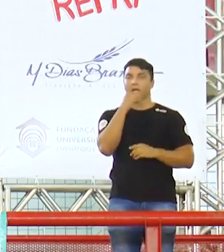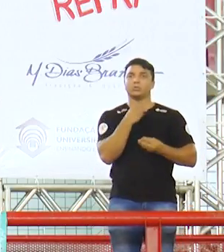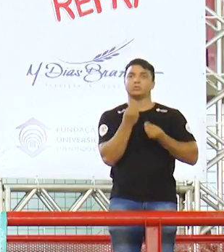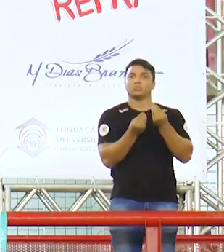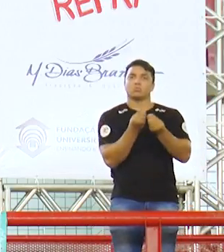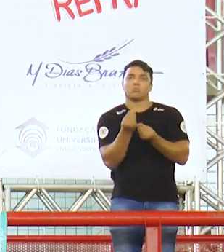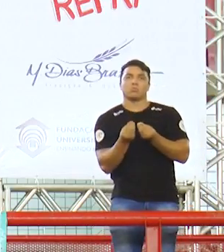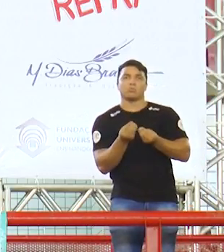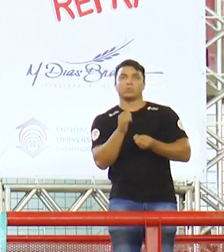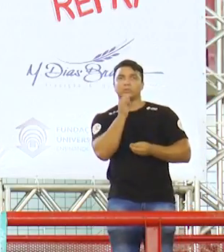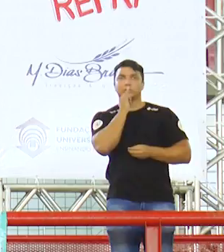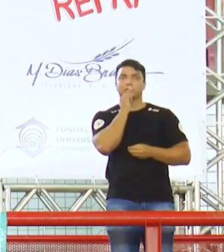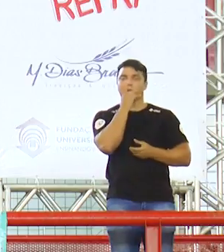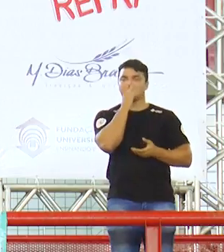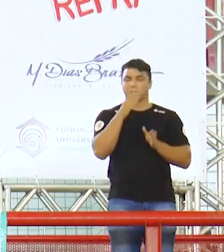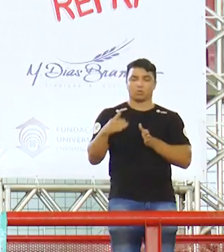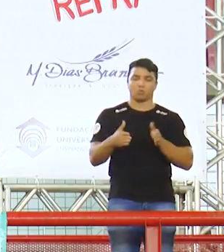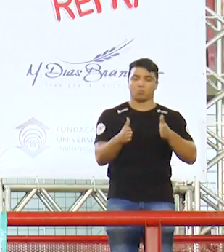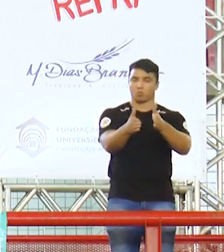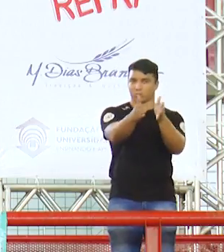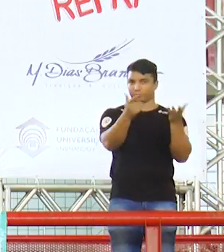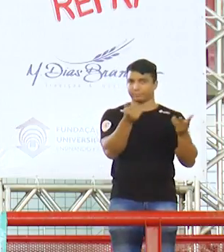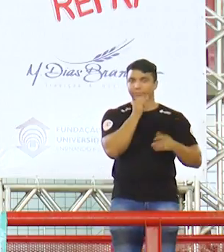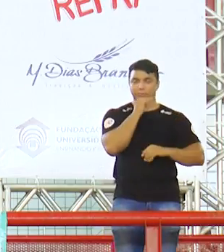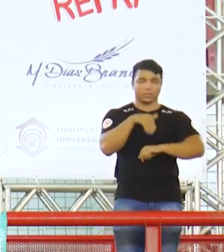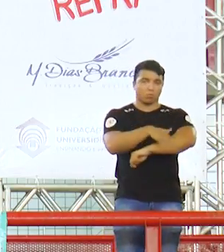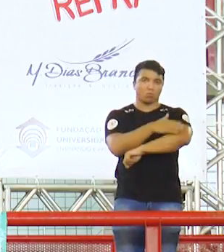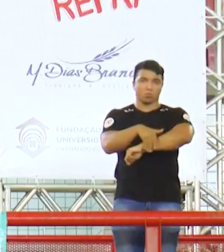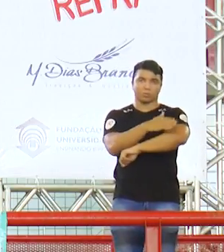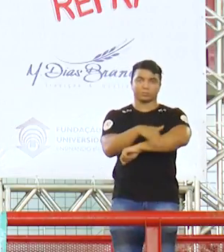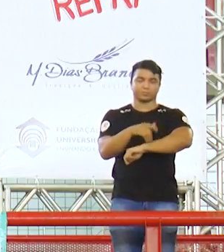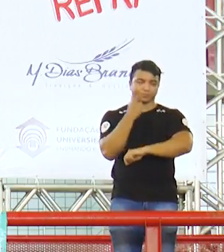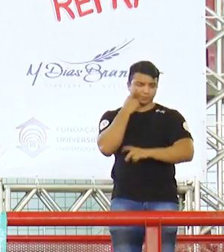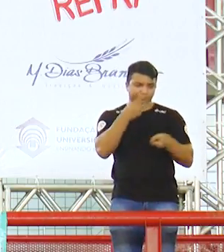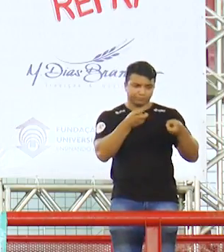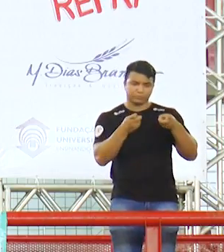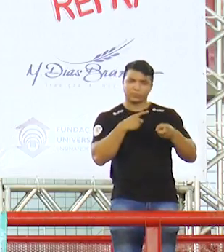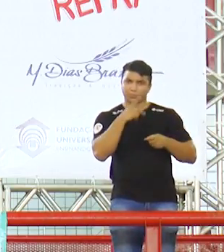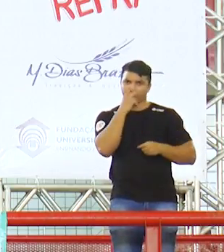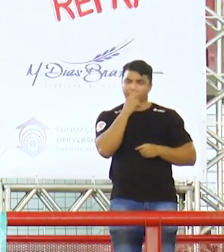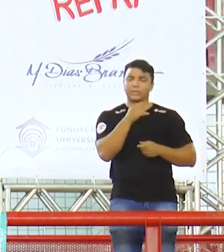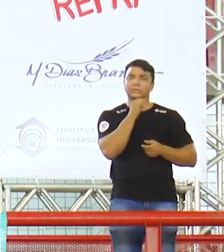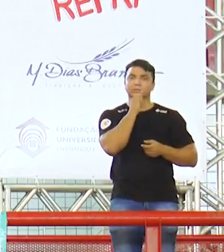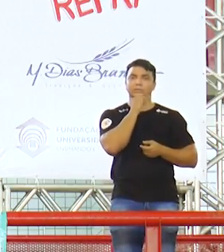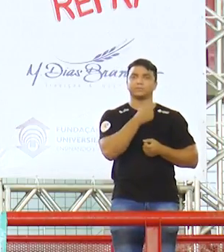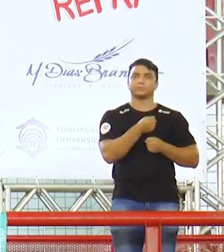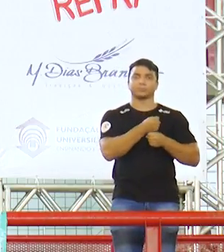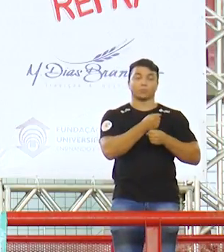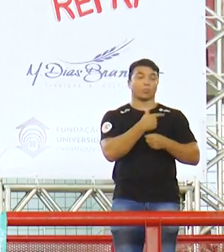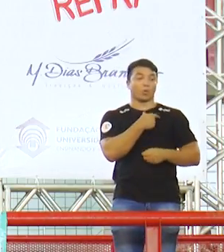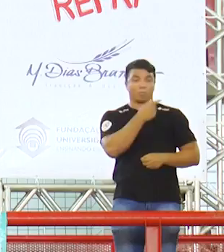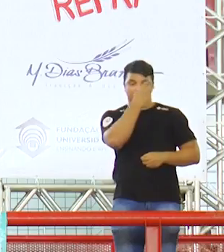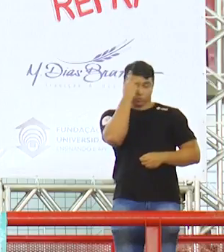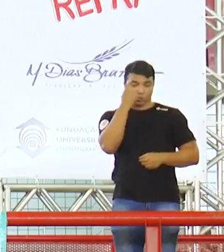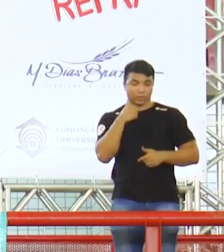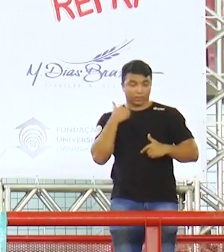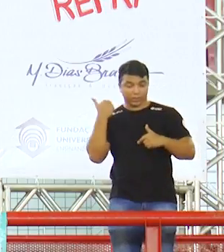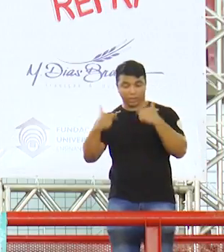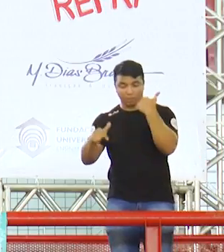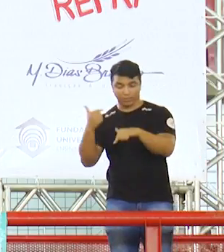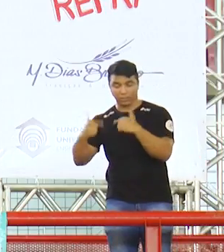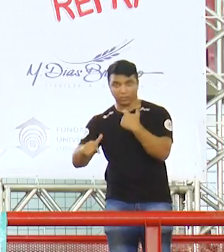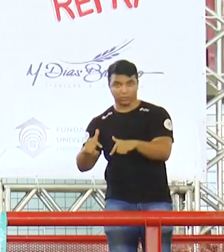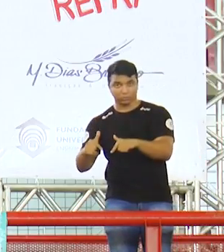na via, não é difícil de encontrar. Aí você vê lá uma plaquinha assim, ó, homens